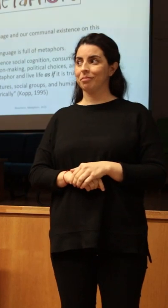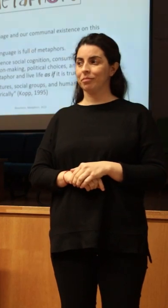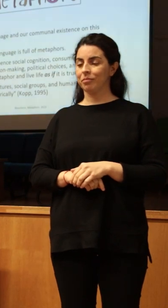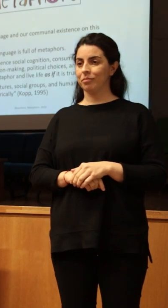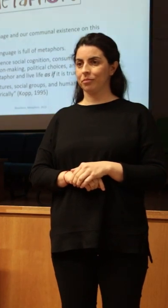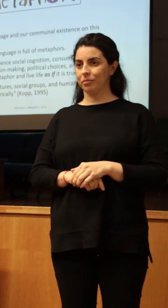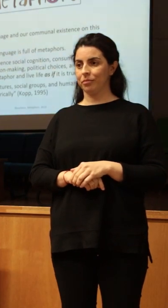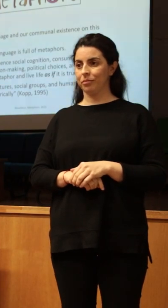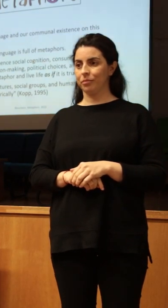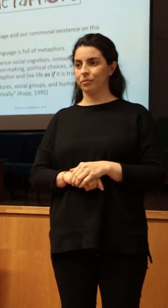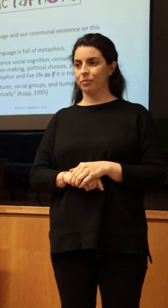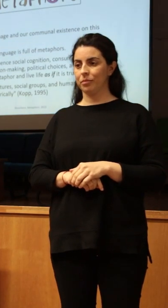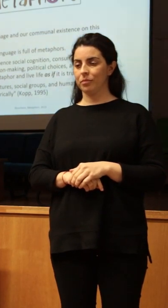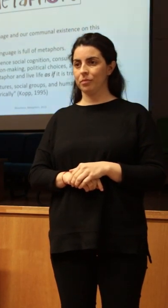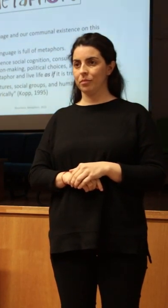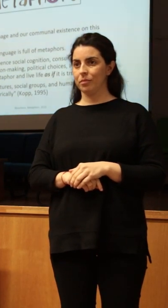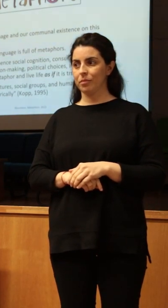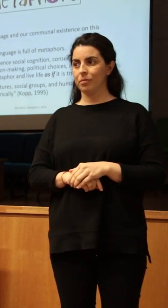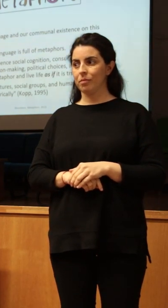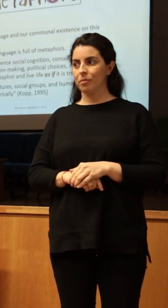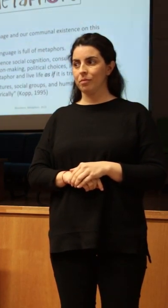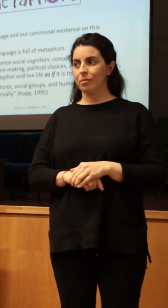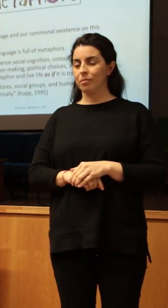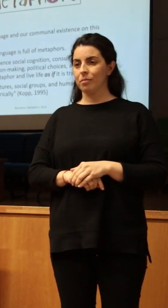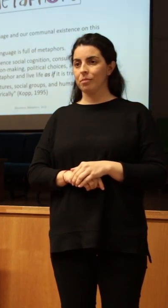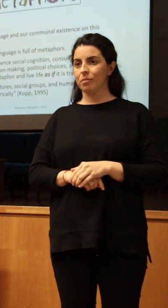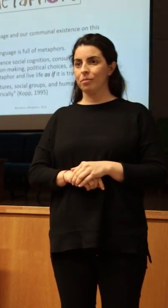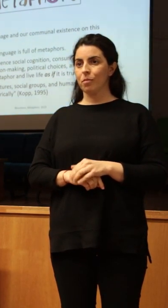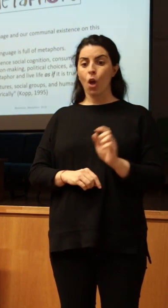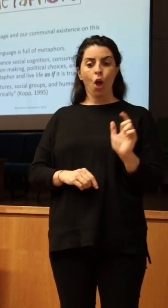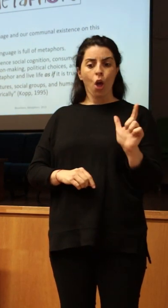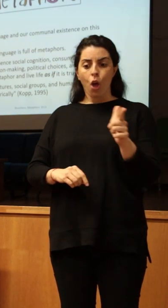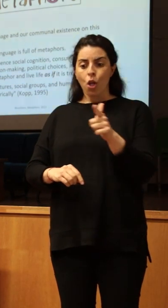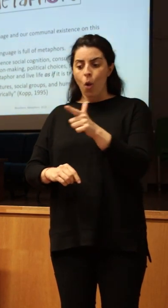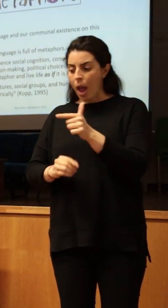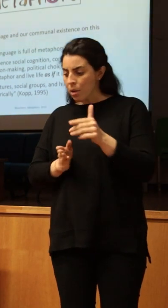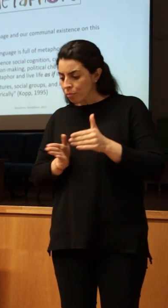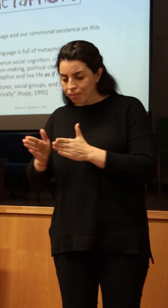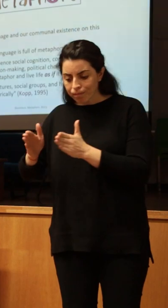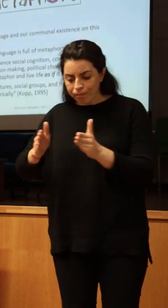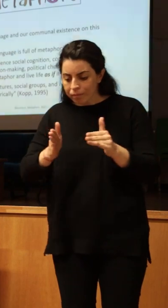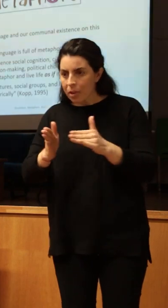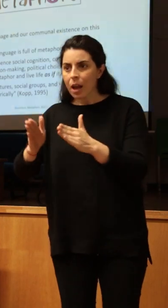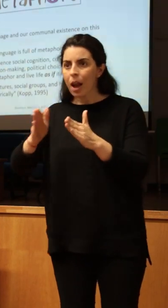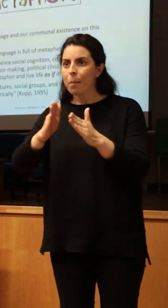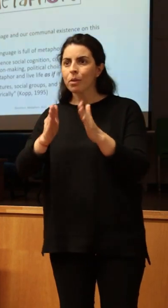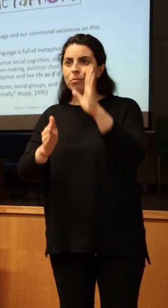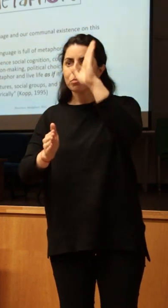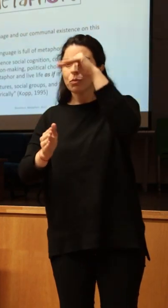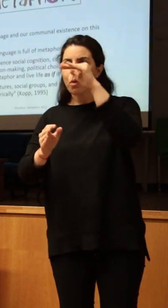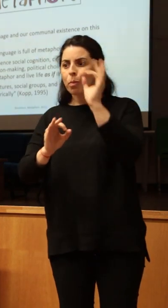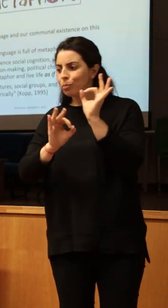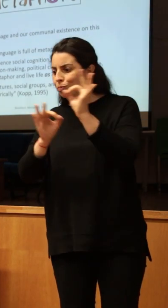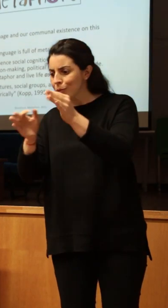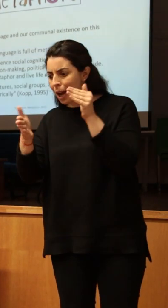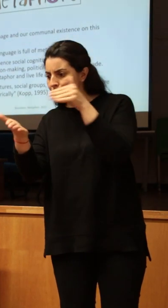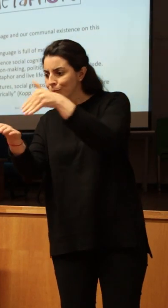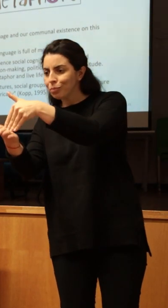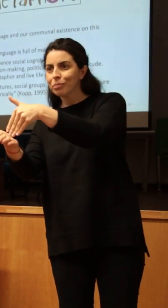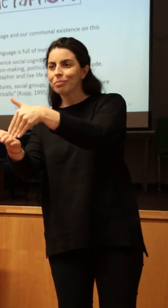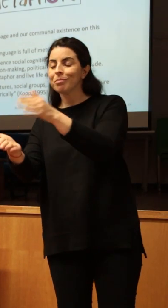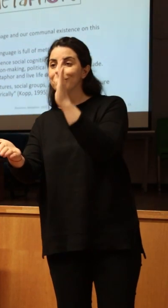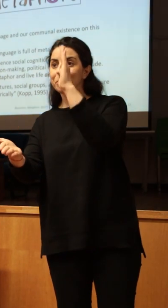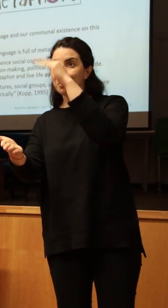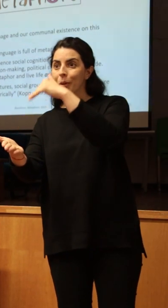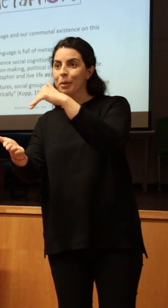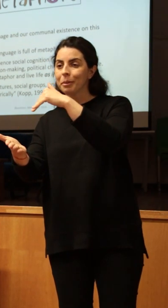Yeah. Lack of directions. Ausencia de dirección, no tener dirección, entonces no puedes llegar al destino. Traffic jams in life.